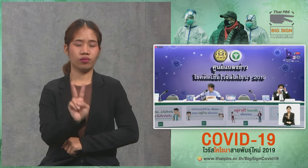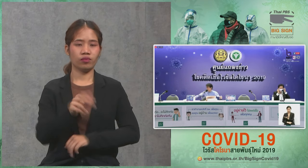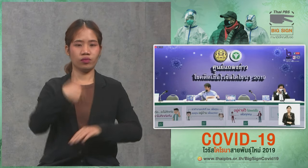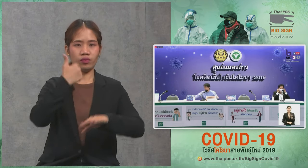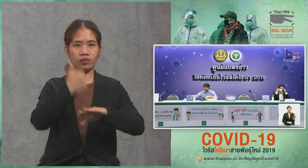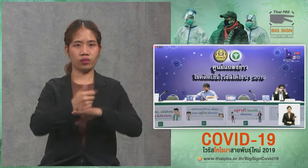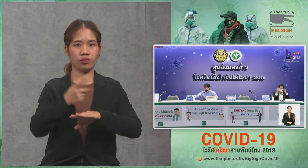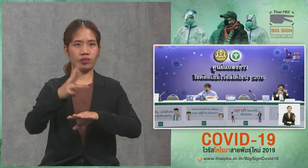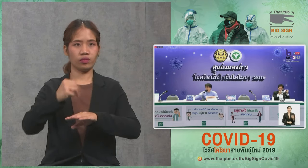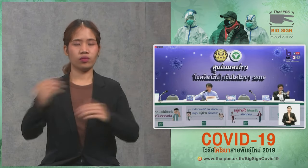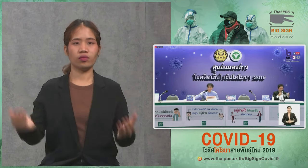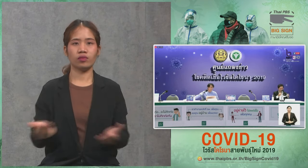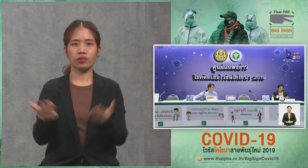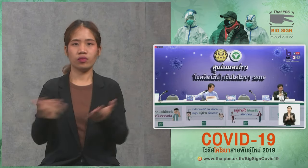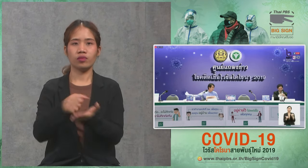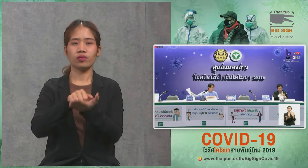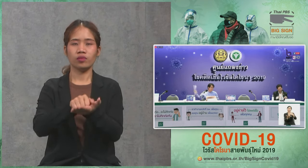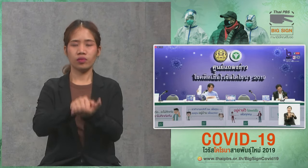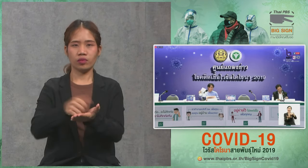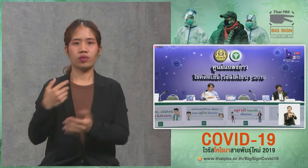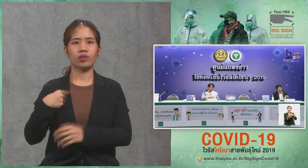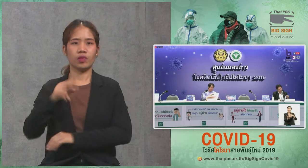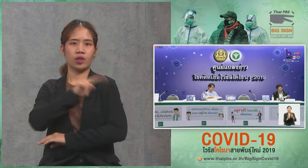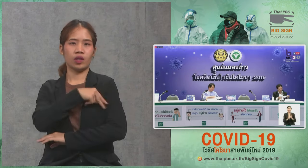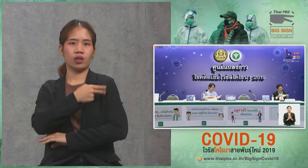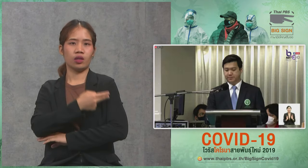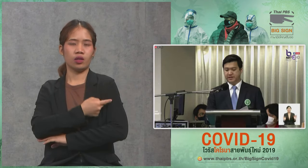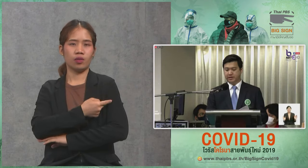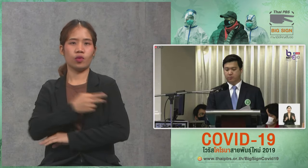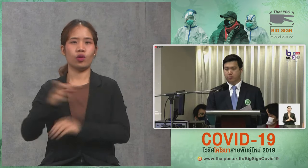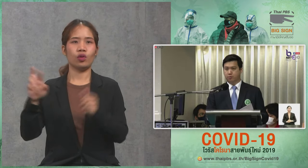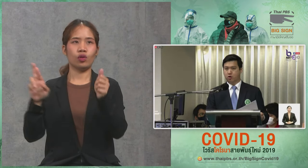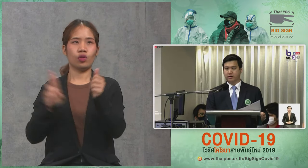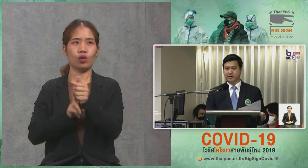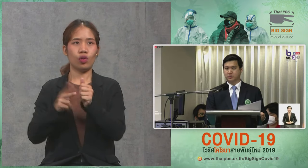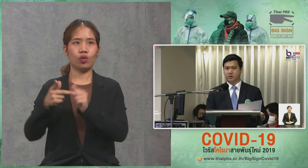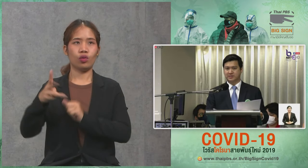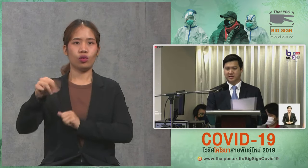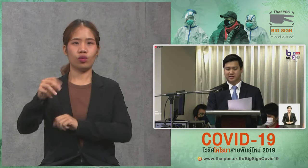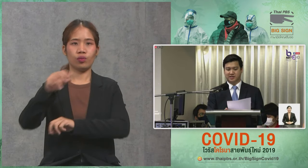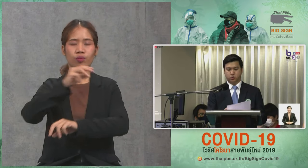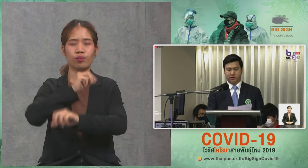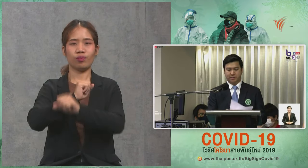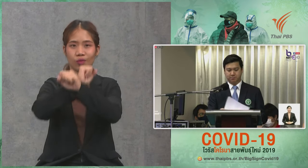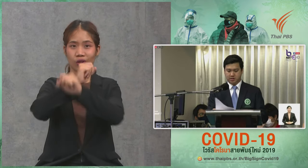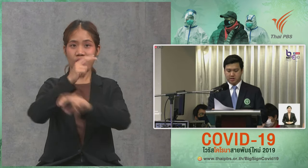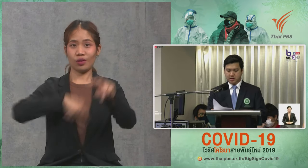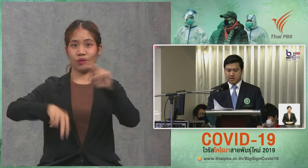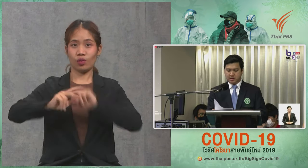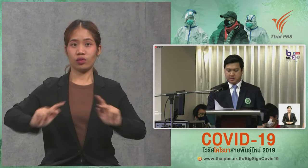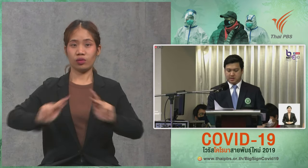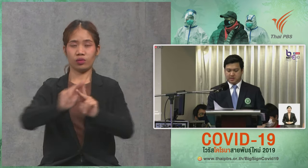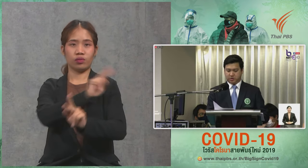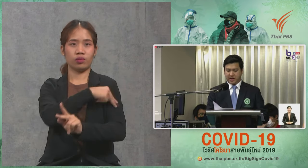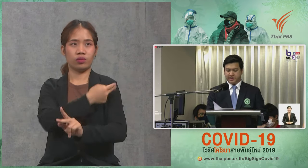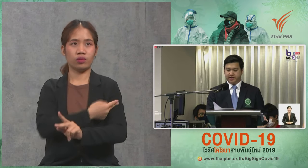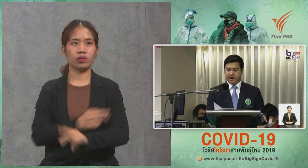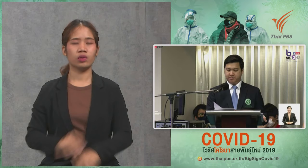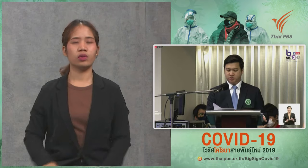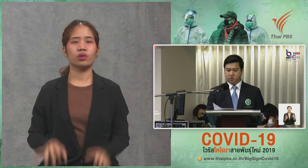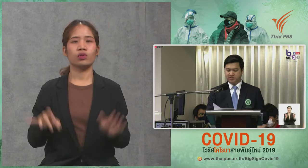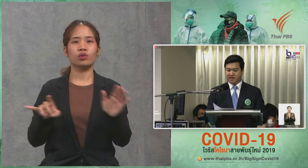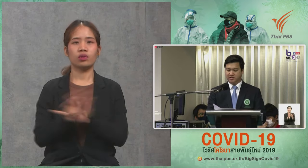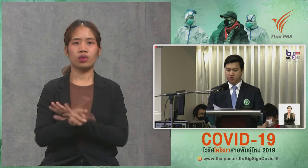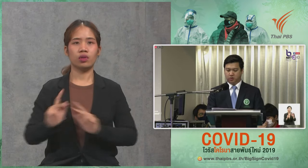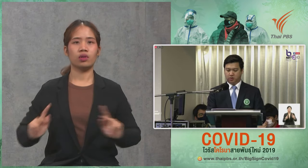นับสนุนบริการสุขภาพนะครับและท่านนายแพทย์ธนรักษ์ผลิตพัฒน์นะครับรองอธิบดีกรมควบคุมโรคกระทรวงสาธารณสุขครับสุดท้ายนี้นะ